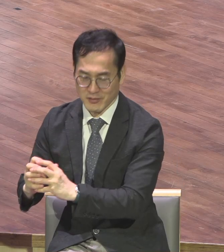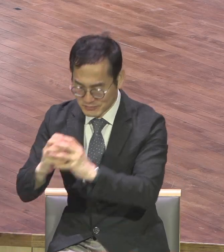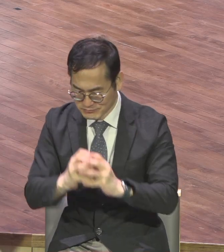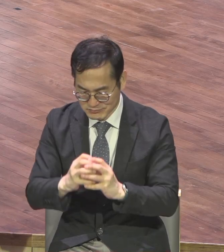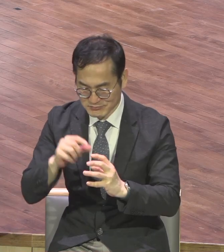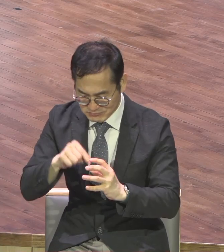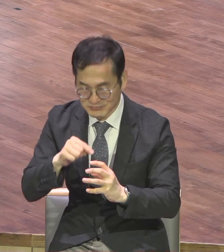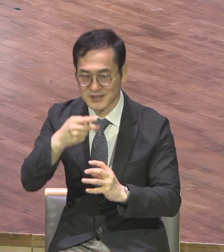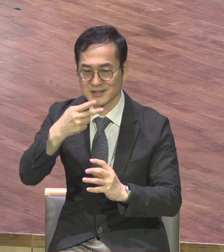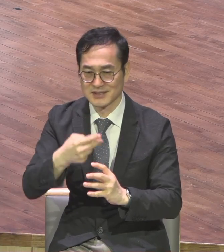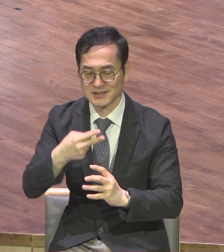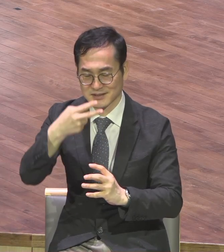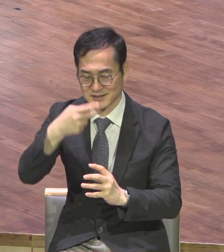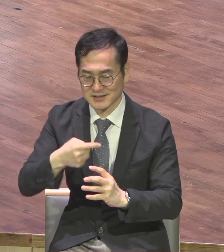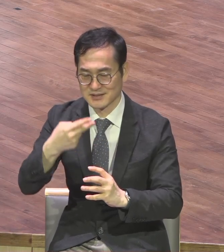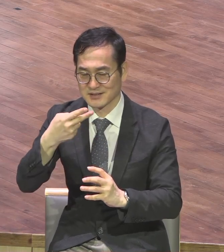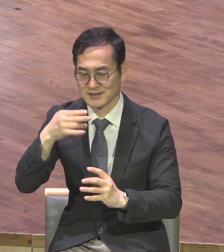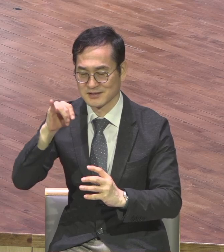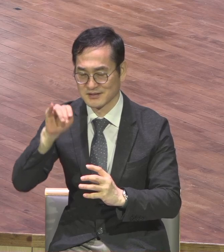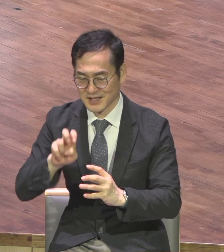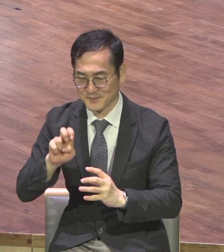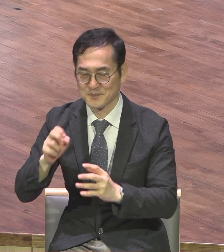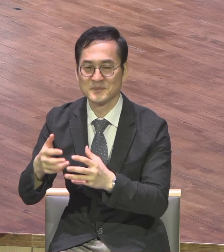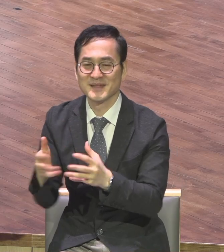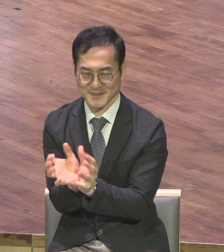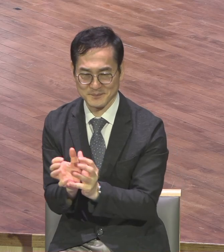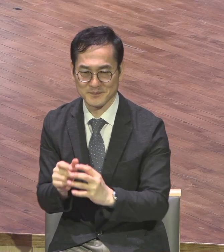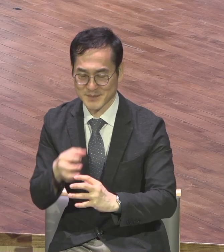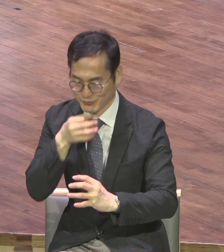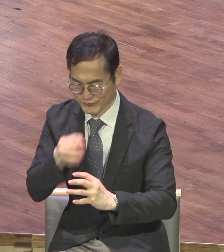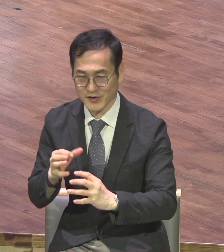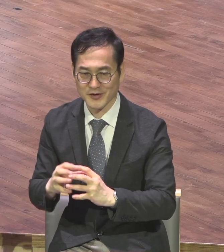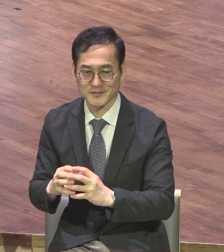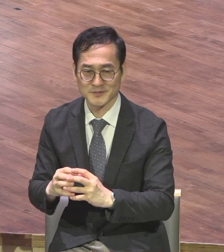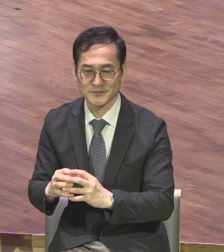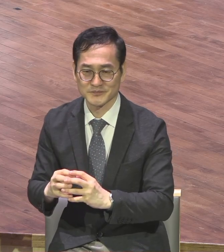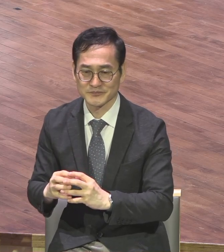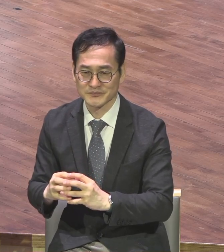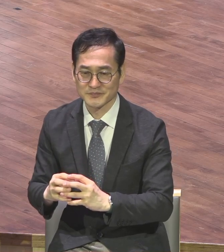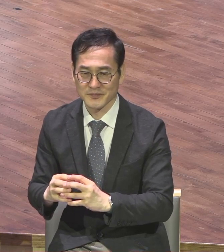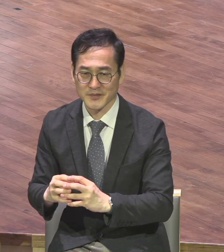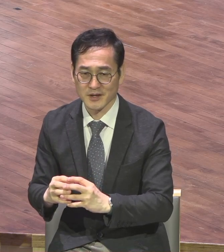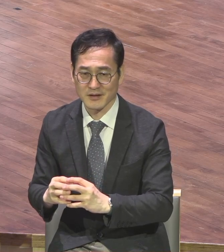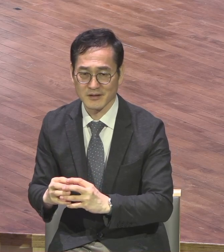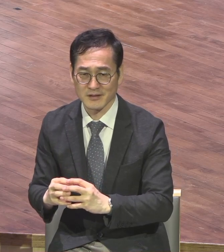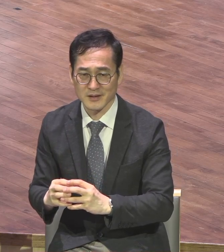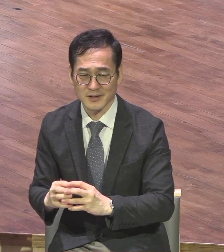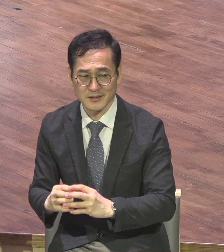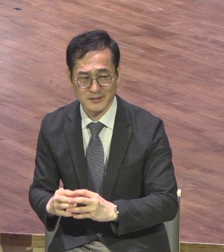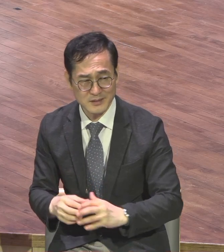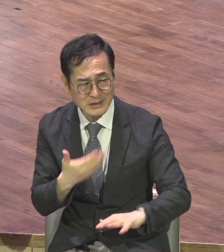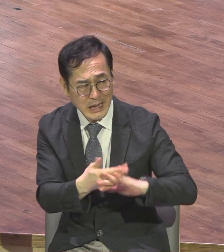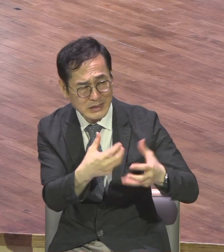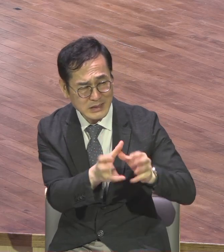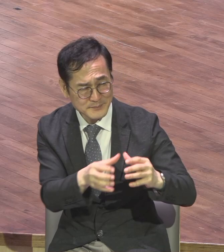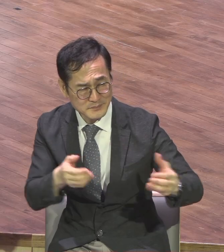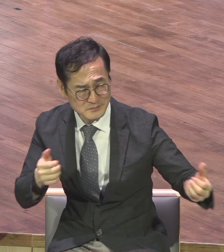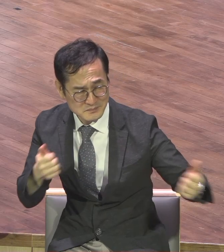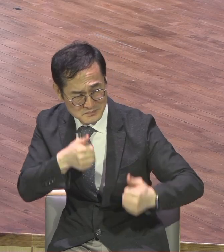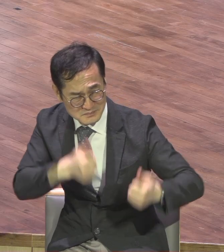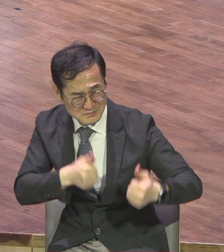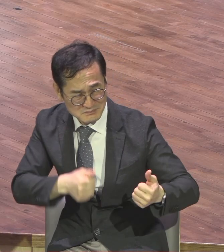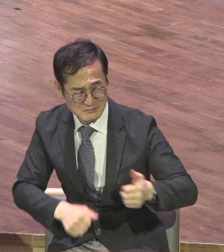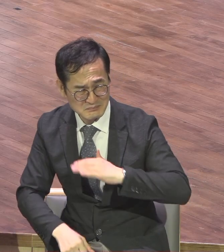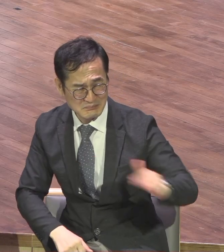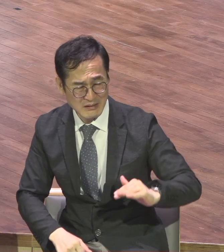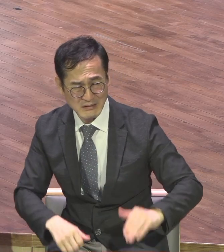다 한 팀이 되어서 미국 한 팀이 딱 되어서 그러니 뭐 어떤 팀도 흉내를 낼 수 없고 게임이 안 돼